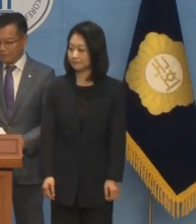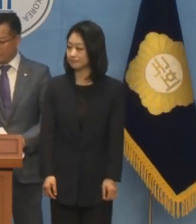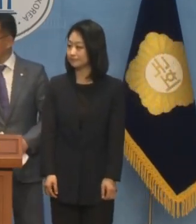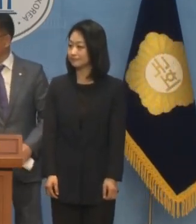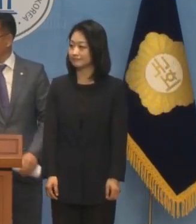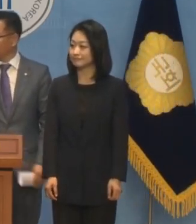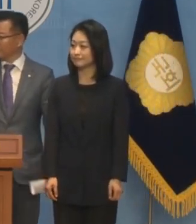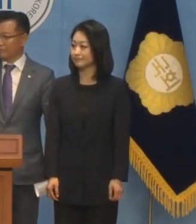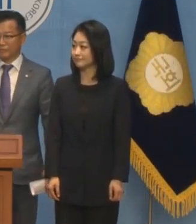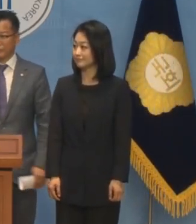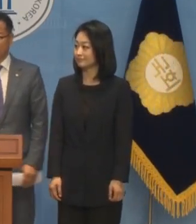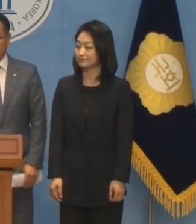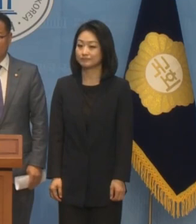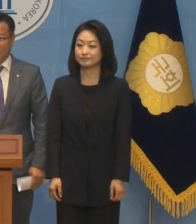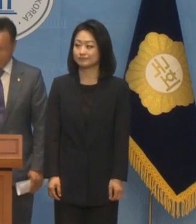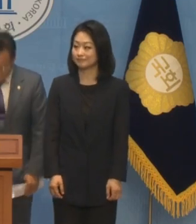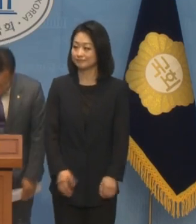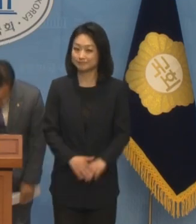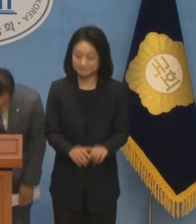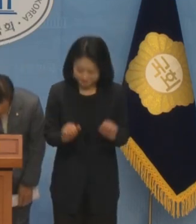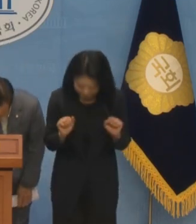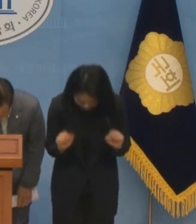상부터 할까요네